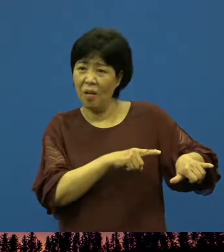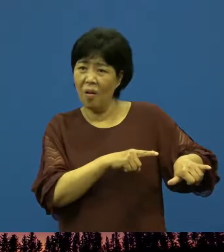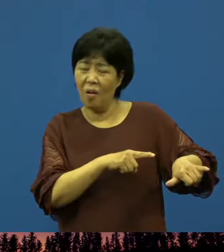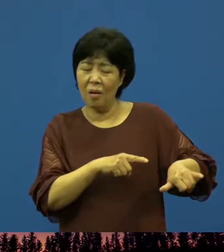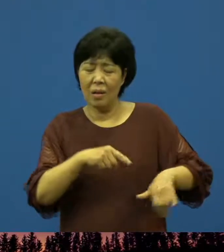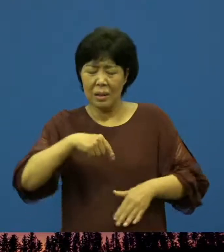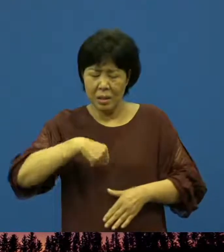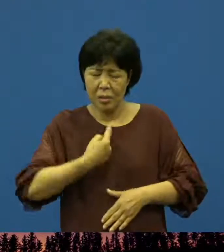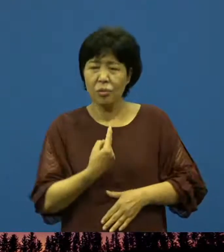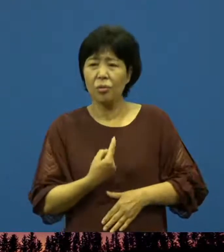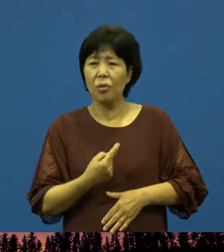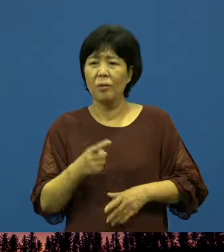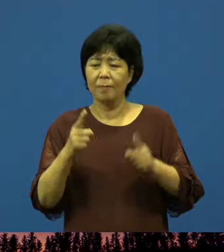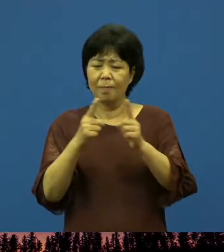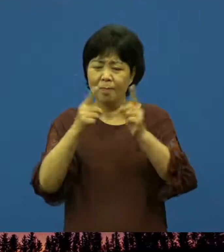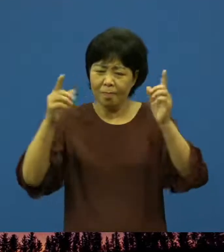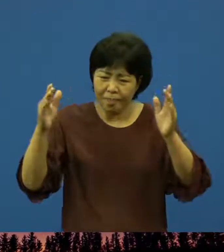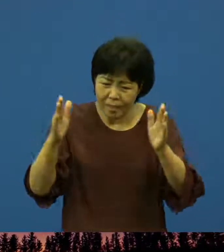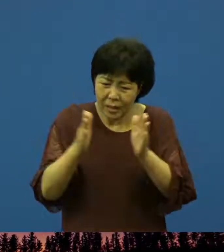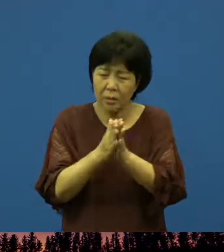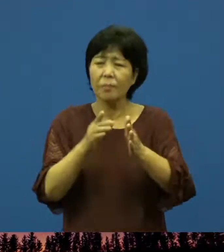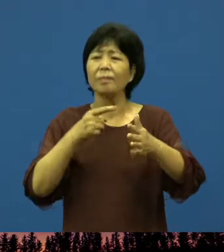하나님을 경험해요.